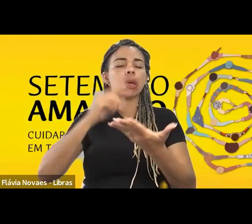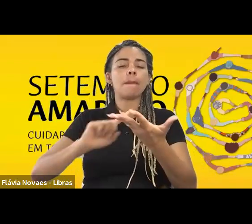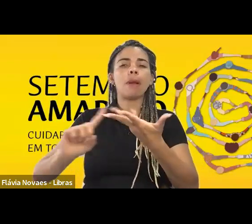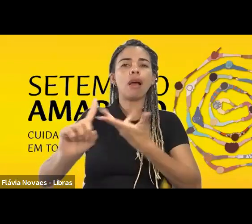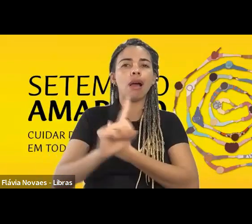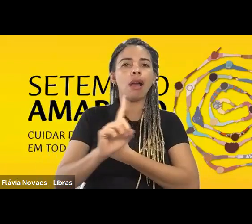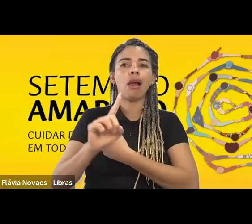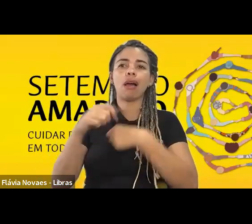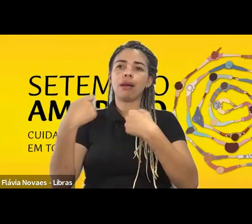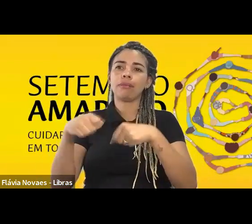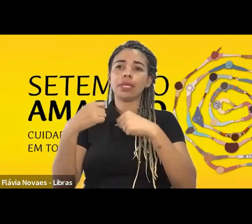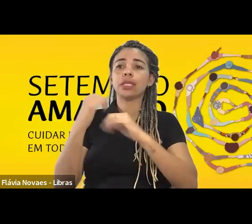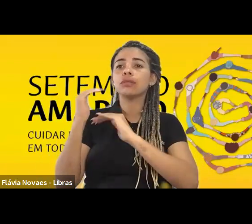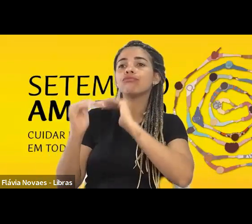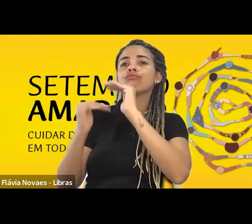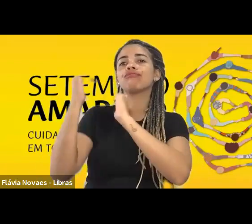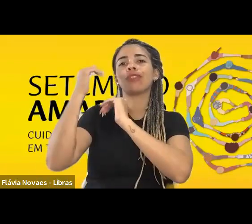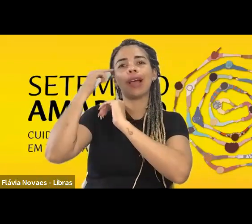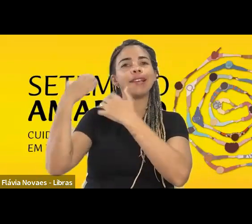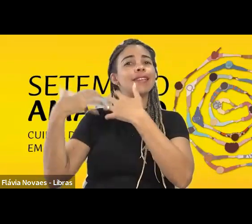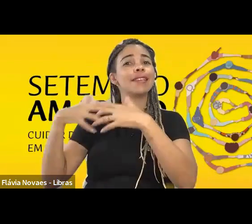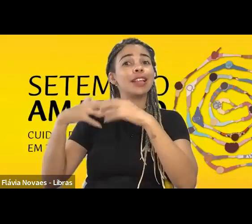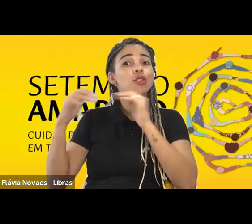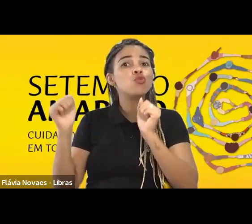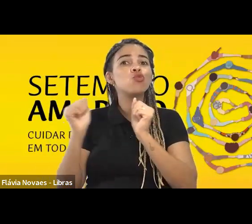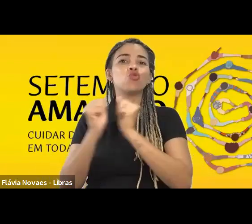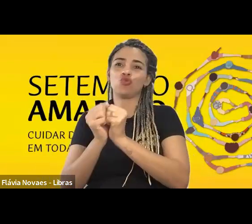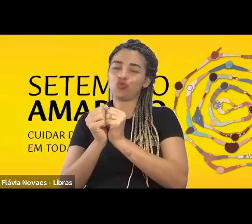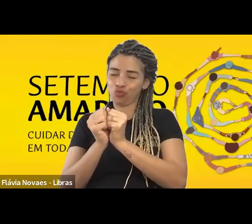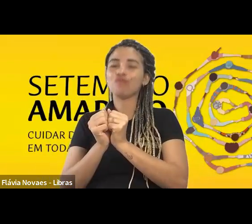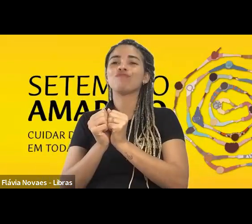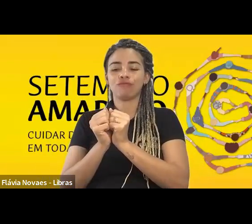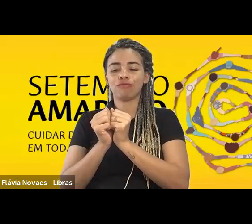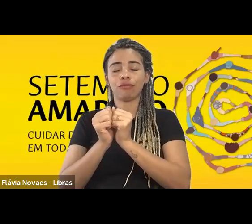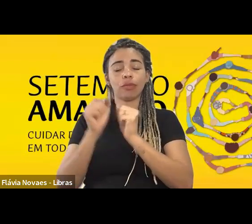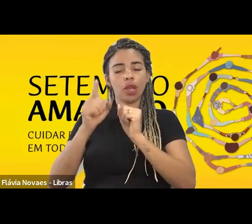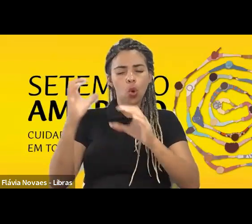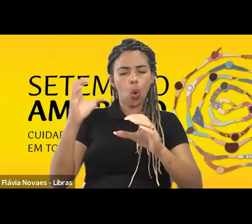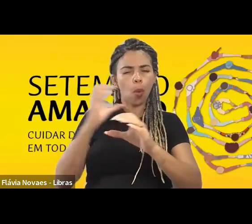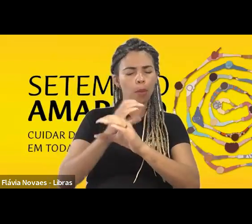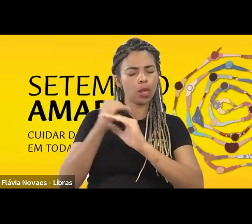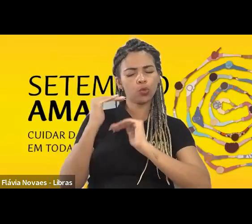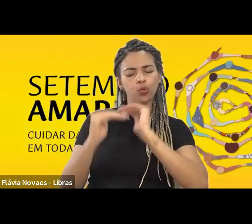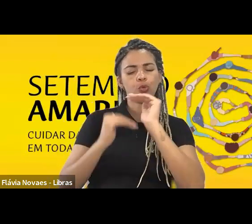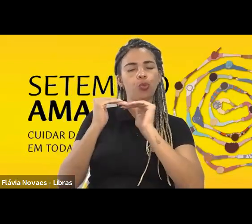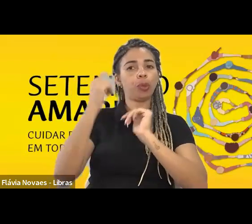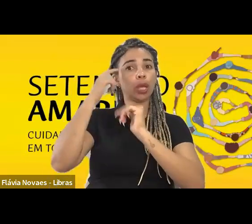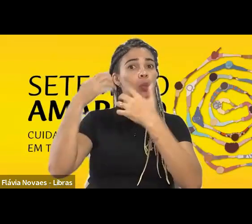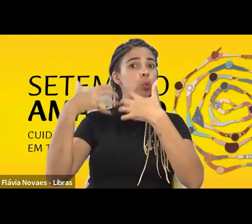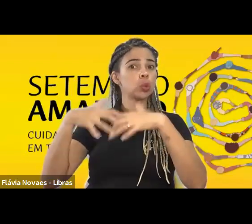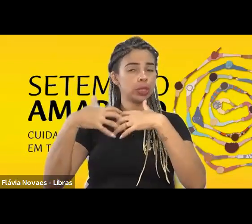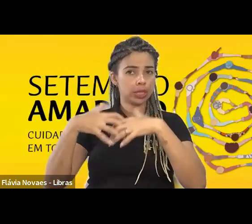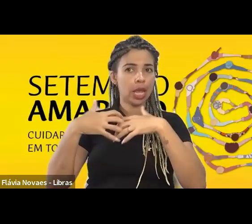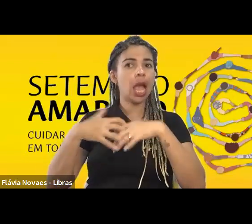sem considerar o desenvolvimento cerebral. E o desenvolvimento, né, completo do cérebro, né, e em termos mais